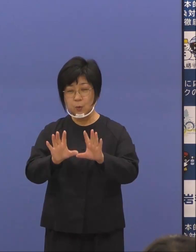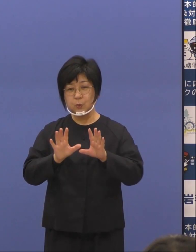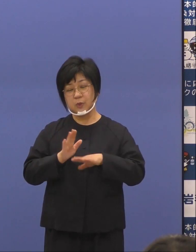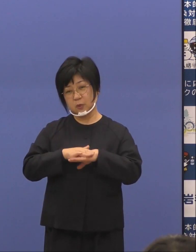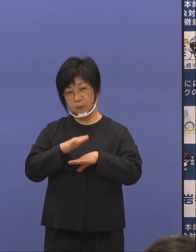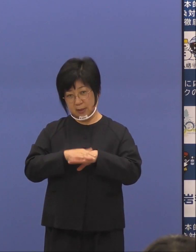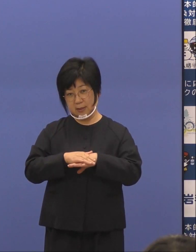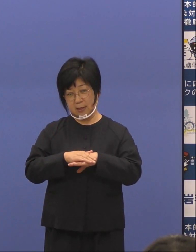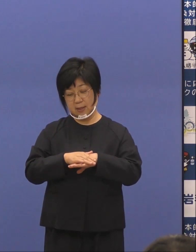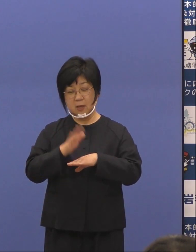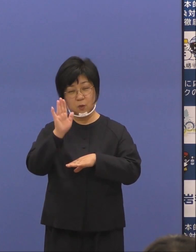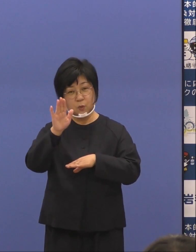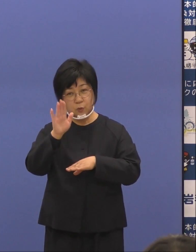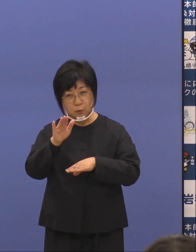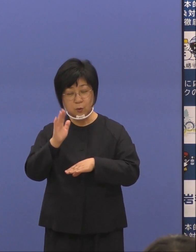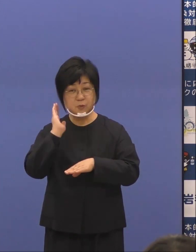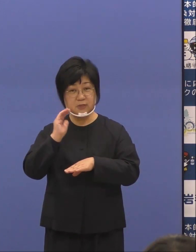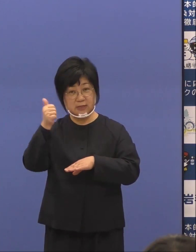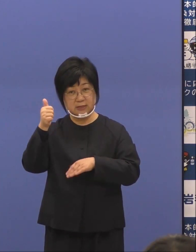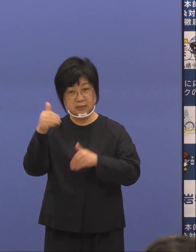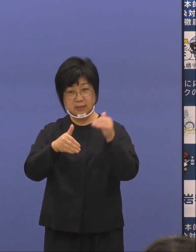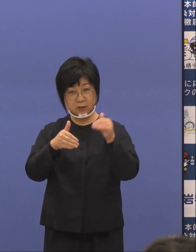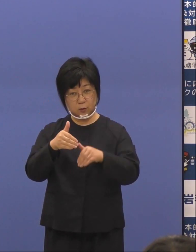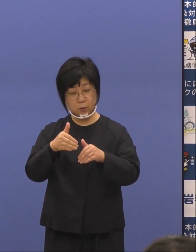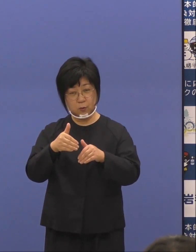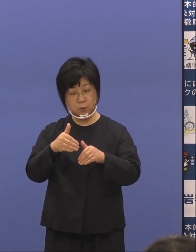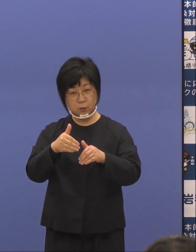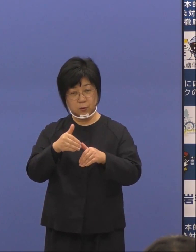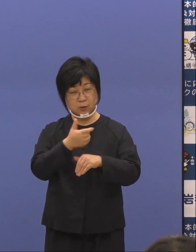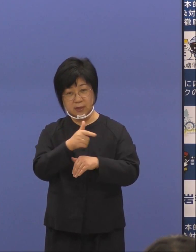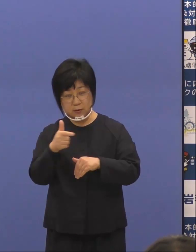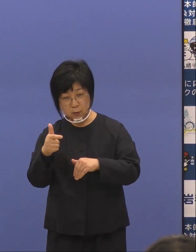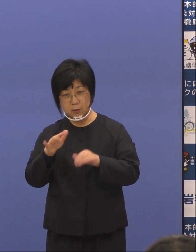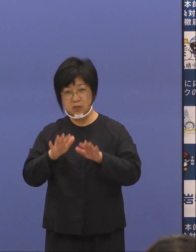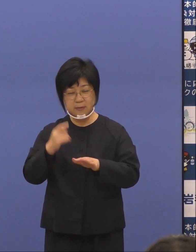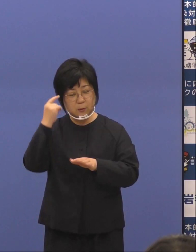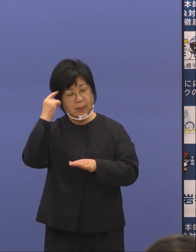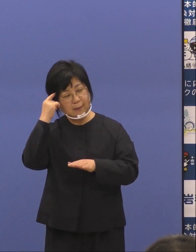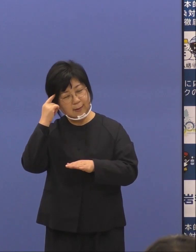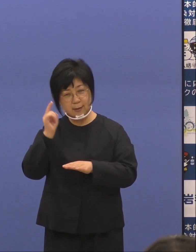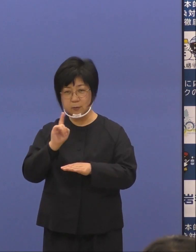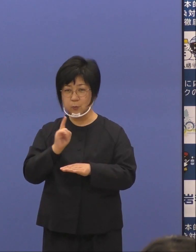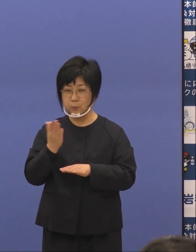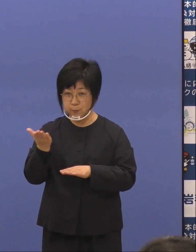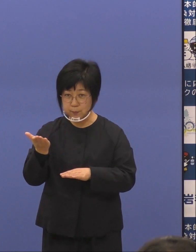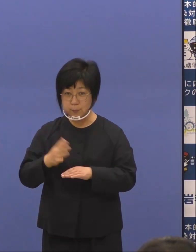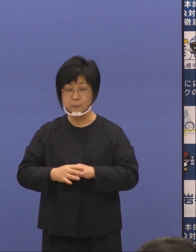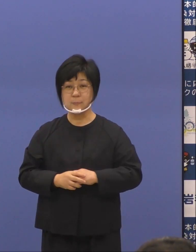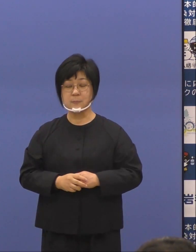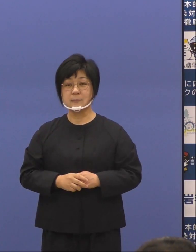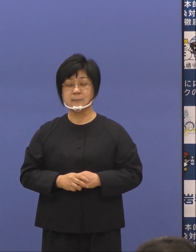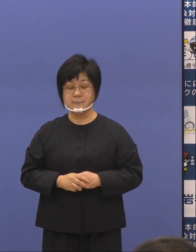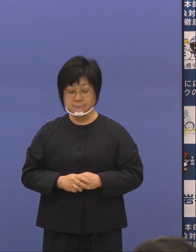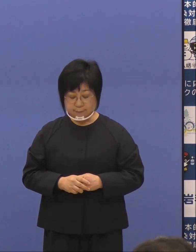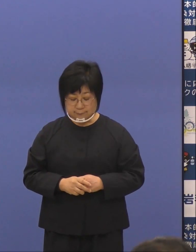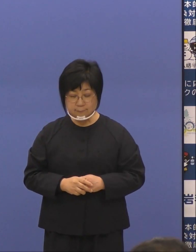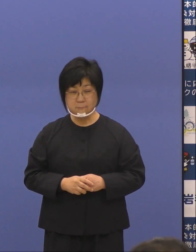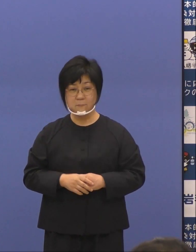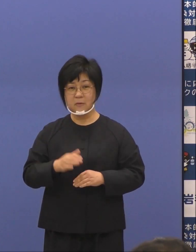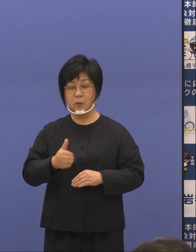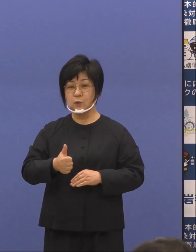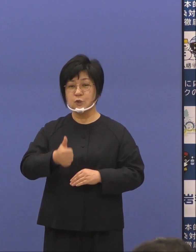次期知事選、県議選にですね、影響がどのように出てくるのか、現在所感があれば教えていただければと思います。 柊馬さんが